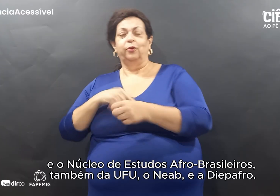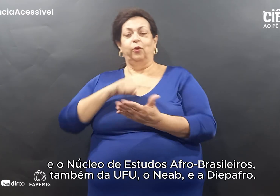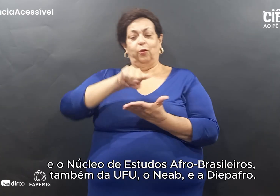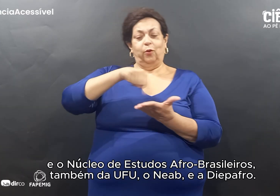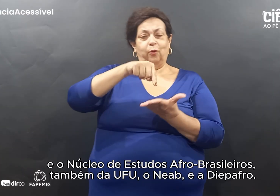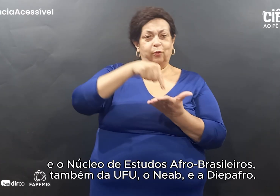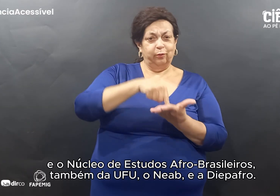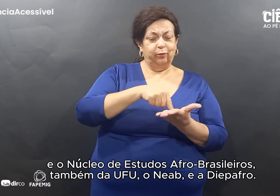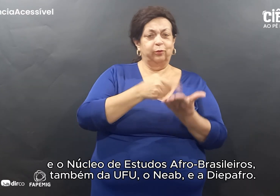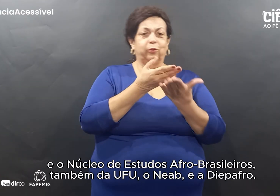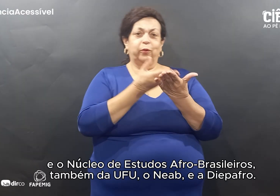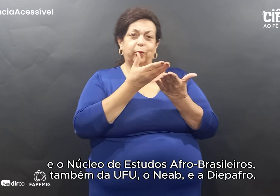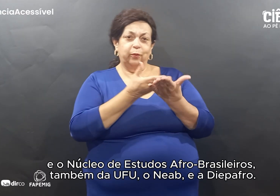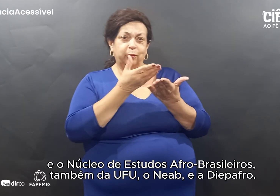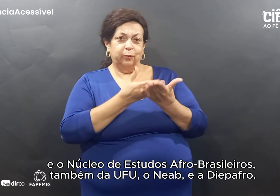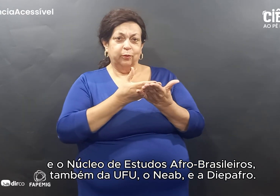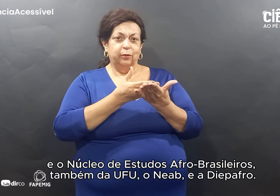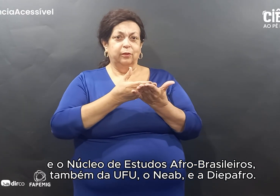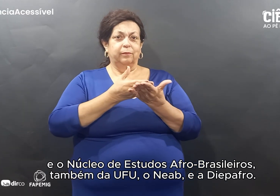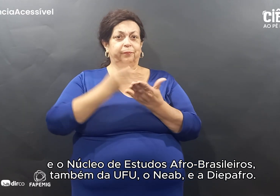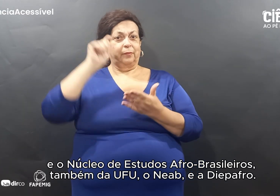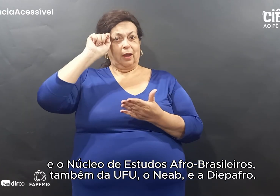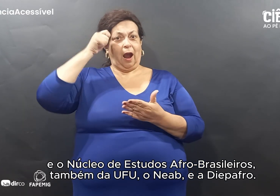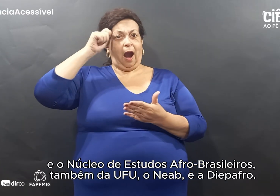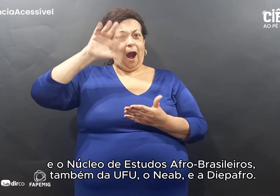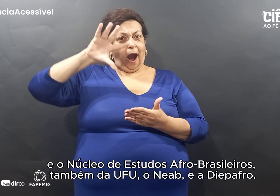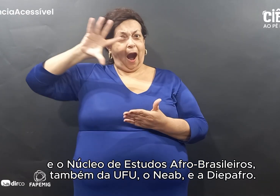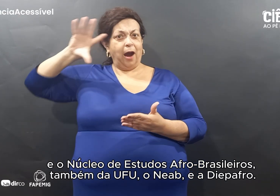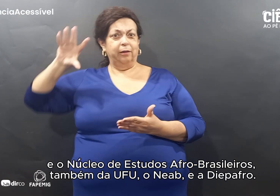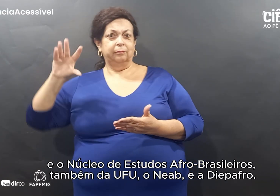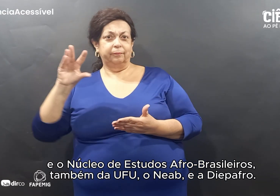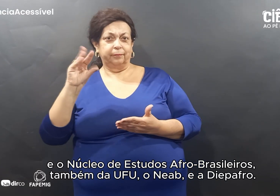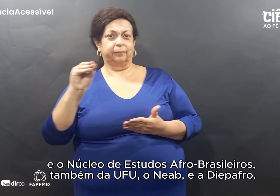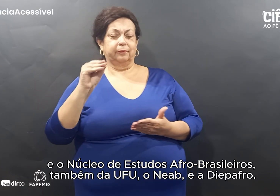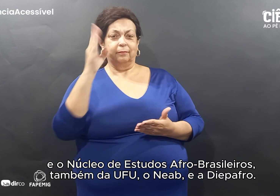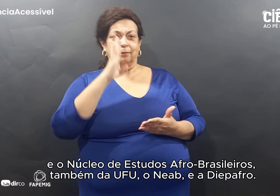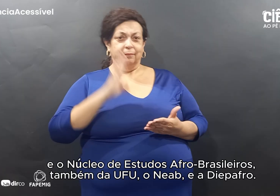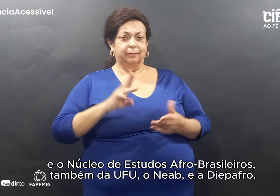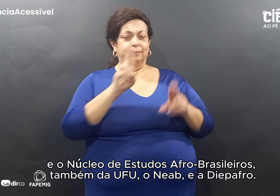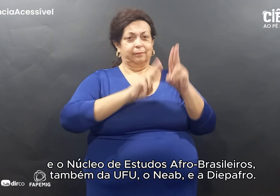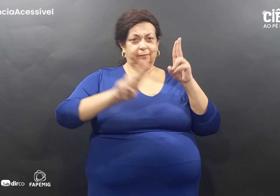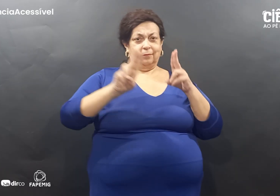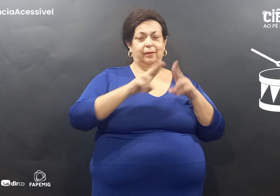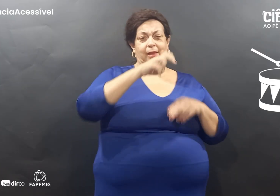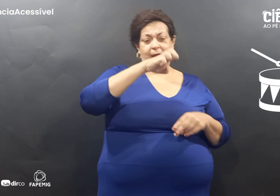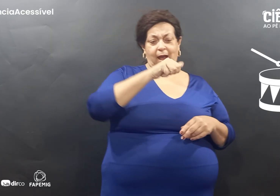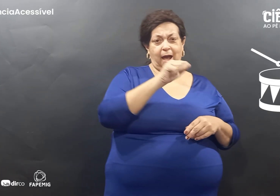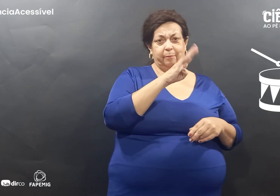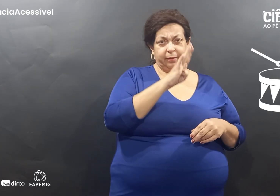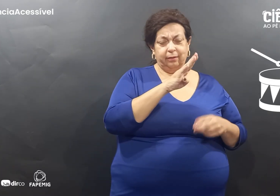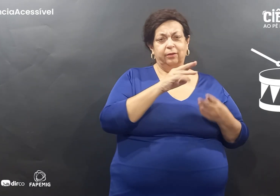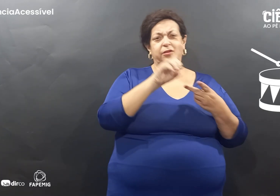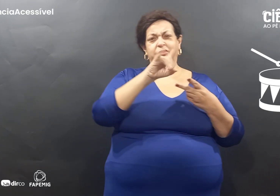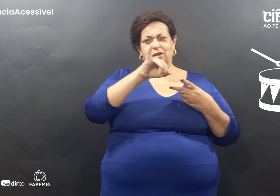Estudos Afro-Brasileiros, também da UFO, o NEAB e a DIEPAFRO.